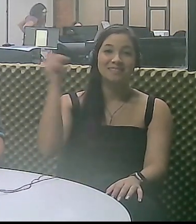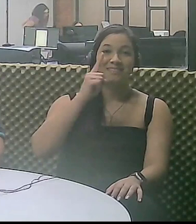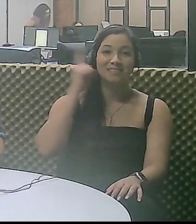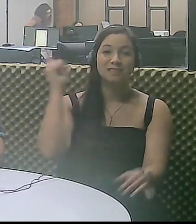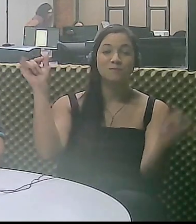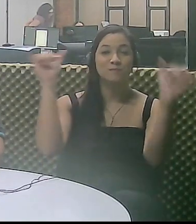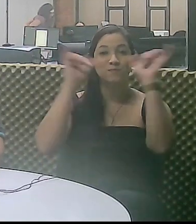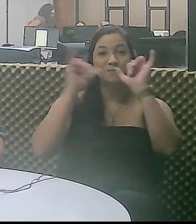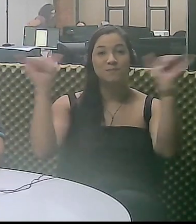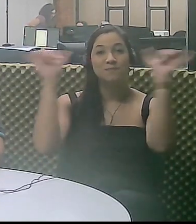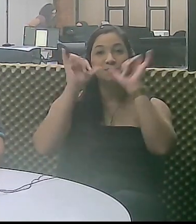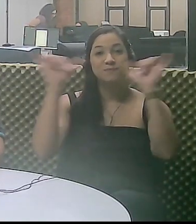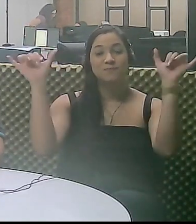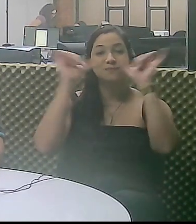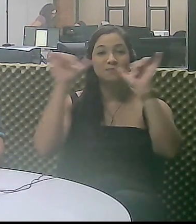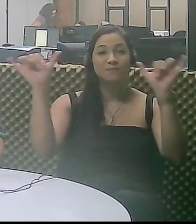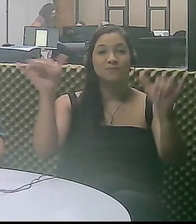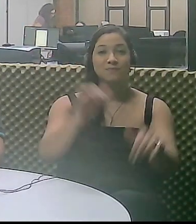Giro de